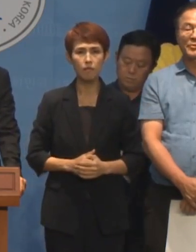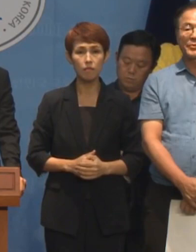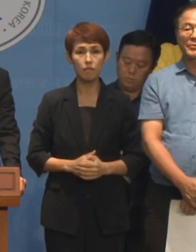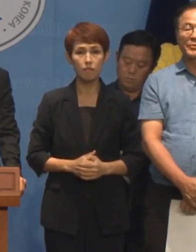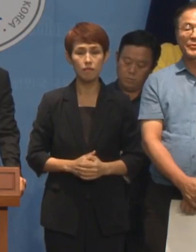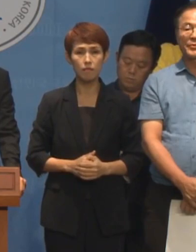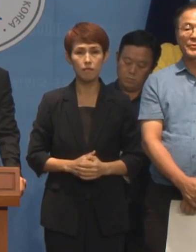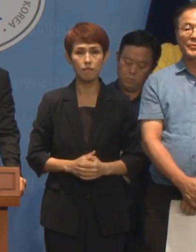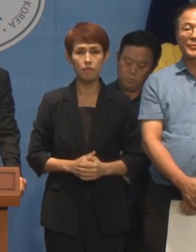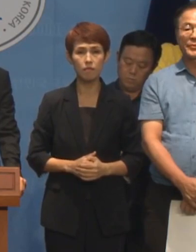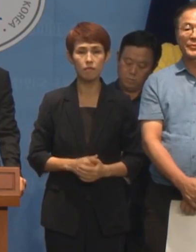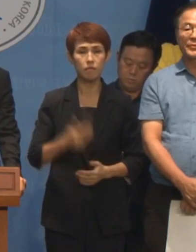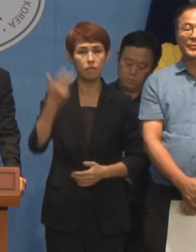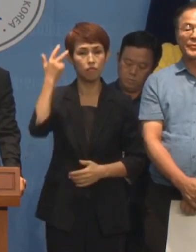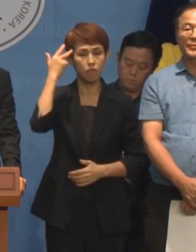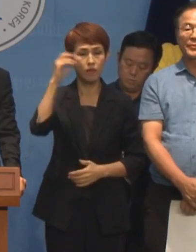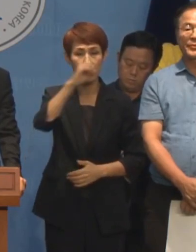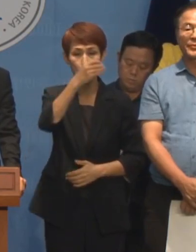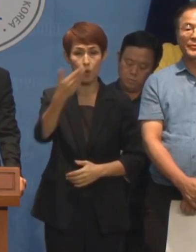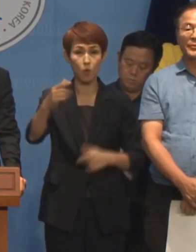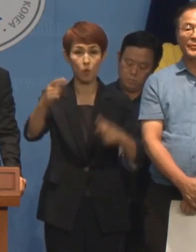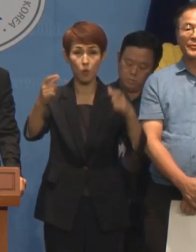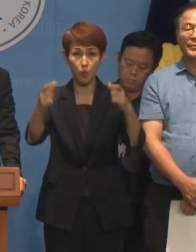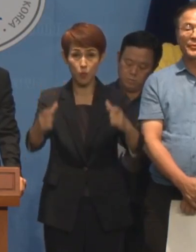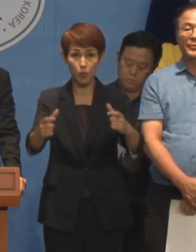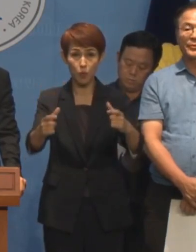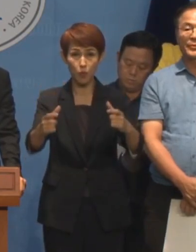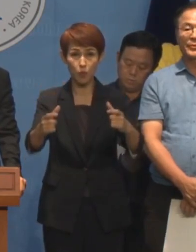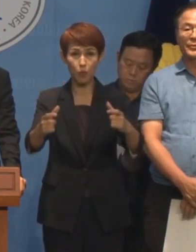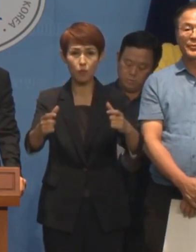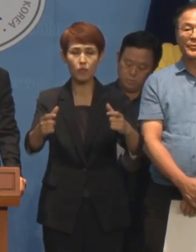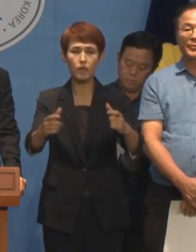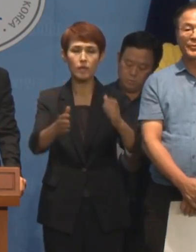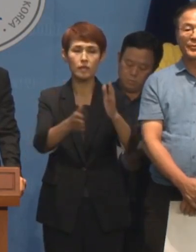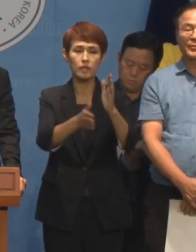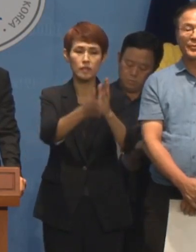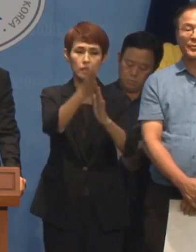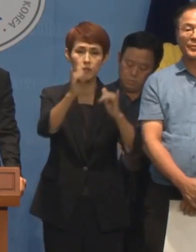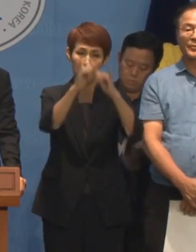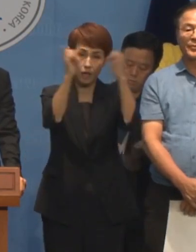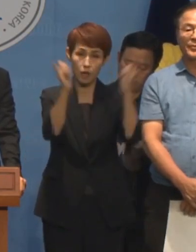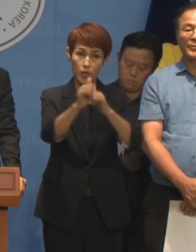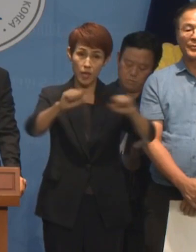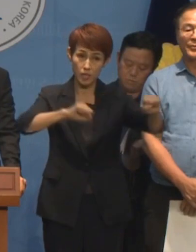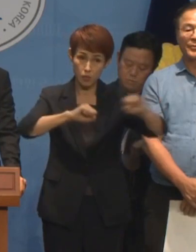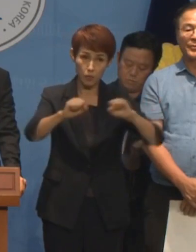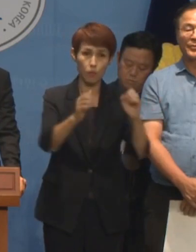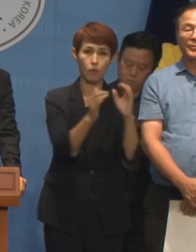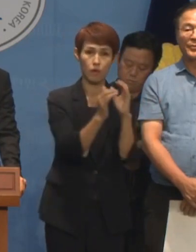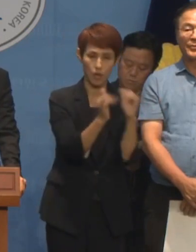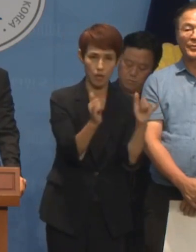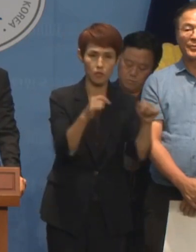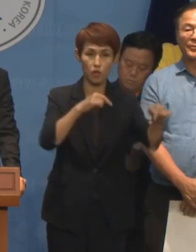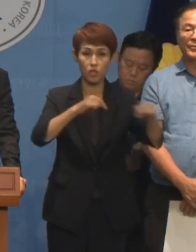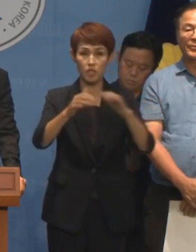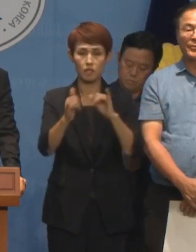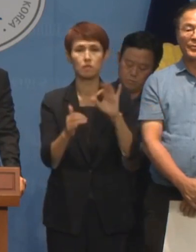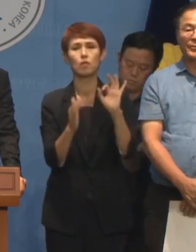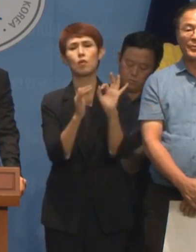여주 양평 여주 지역 주요한 시민사회단체 활동가와 지역 정치인